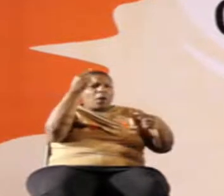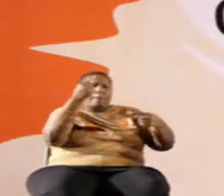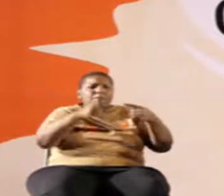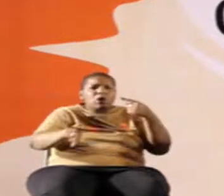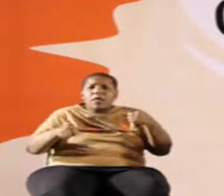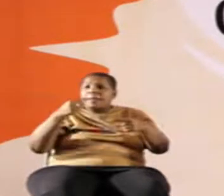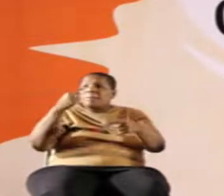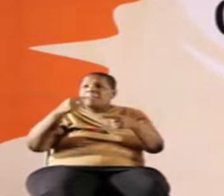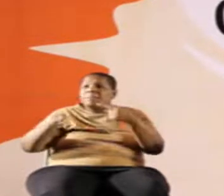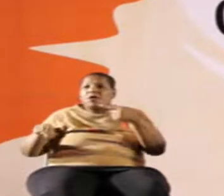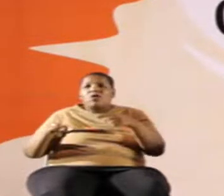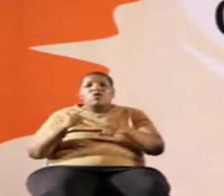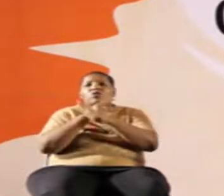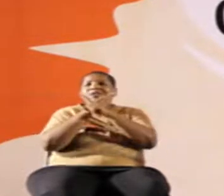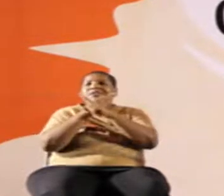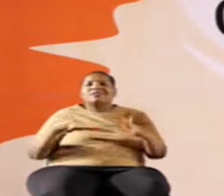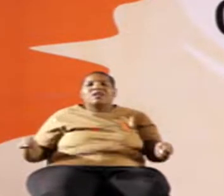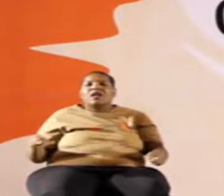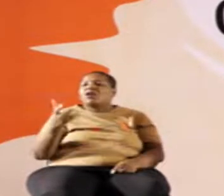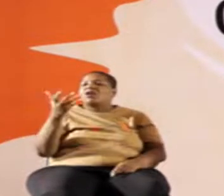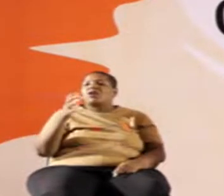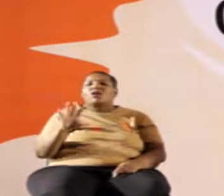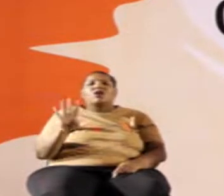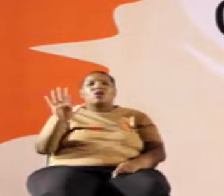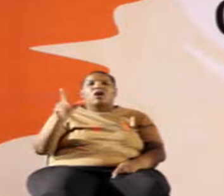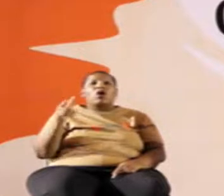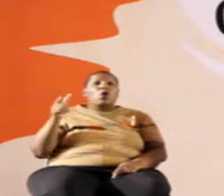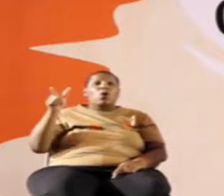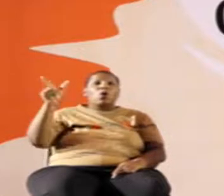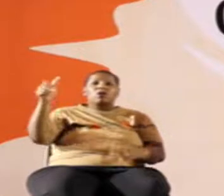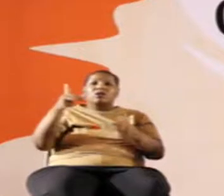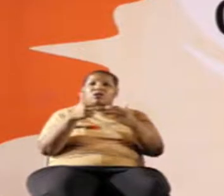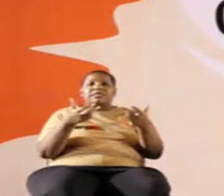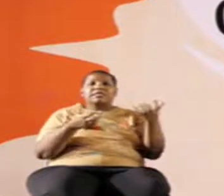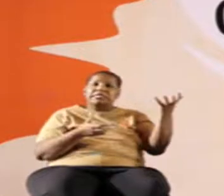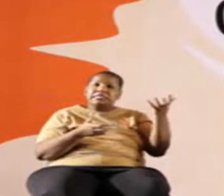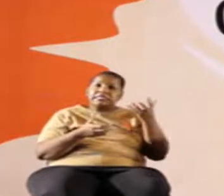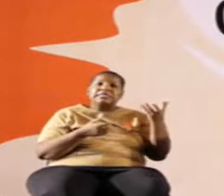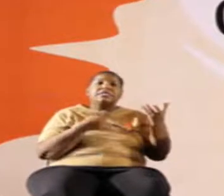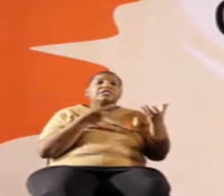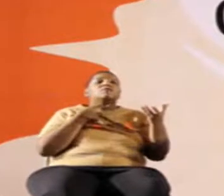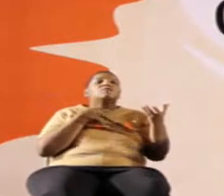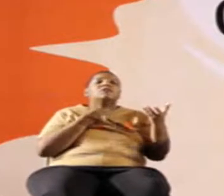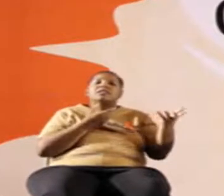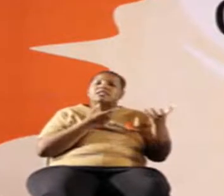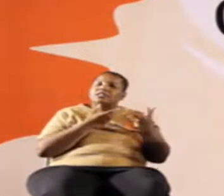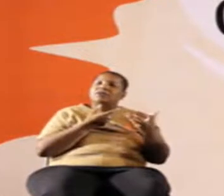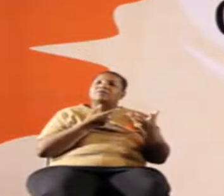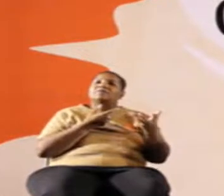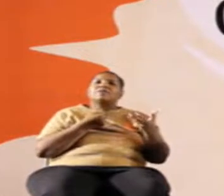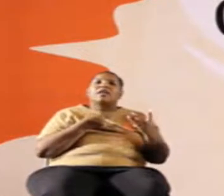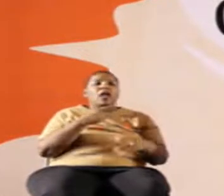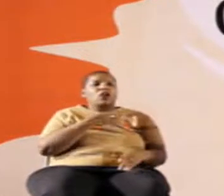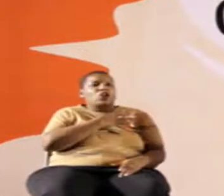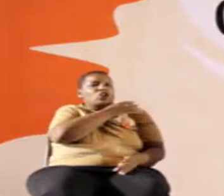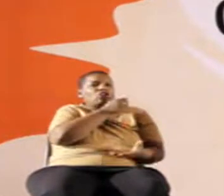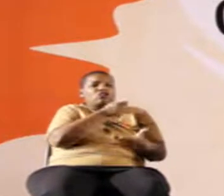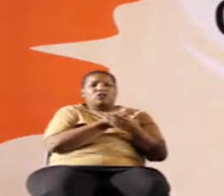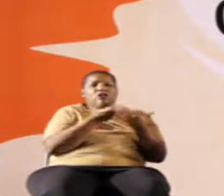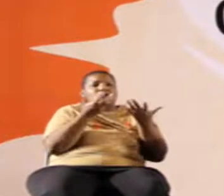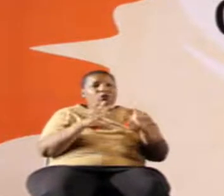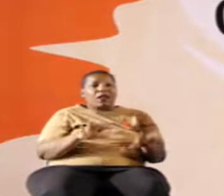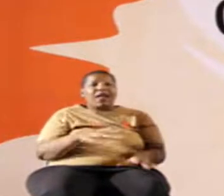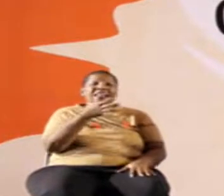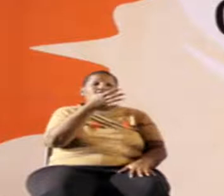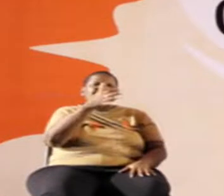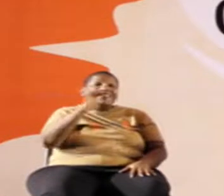ela de gravar, censuraram, queriam que ela falasse só de outras coisas, ela queria falar do que ela queria falar. E era ditadura, ela não quis falar, ela ficou